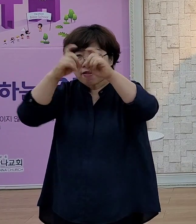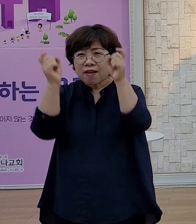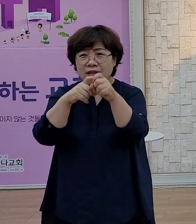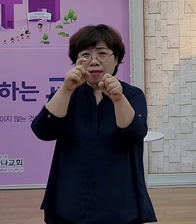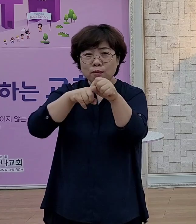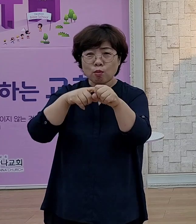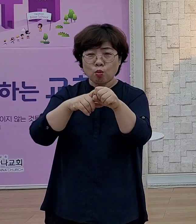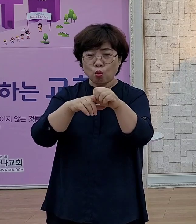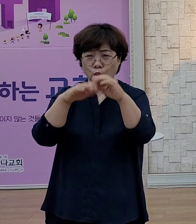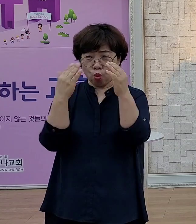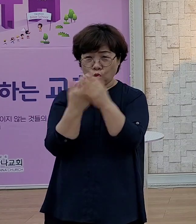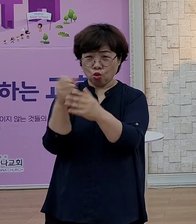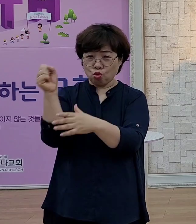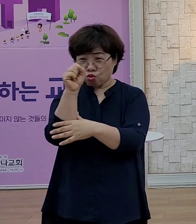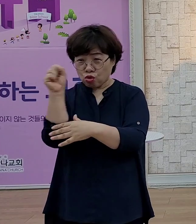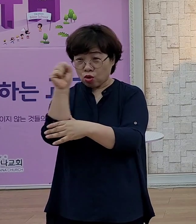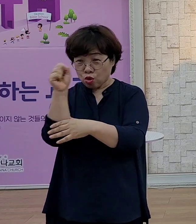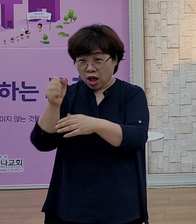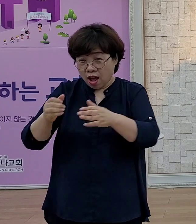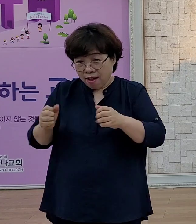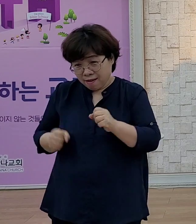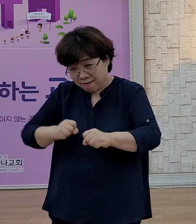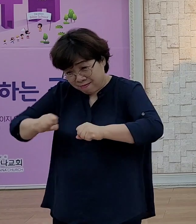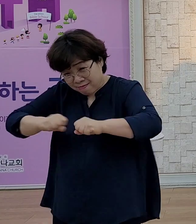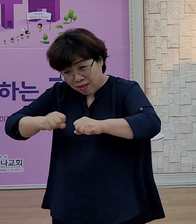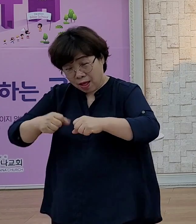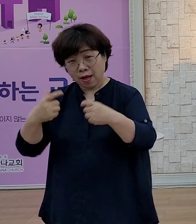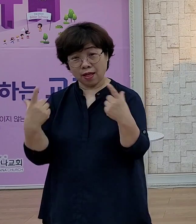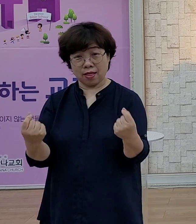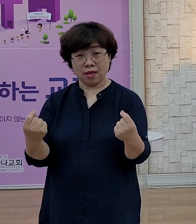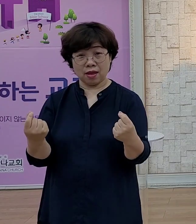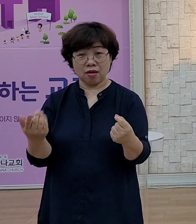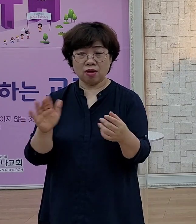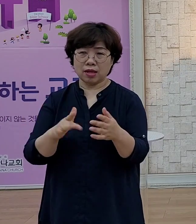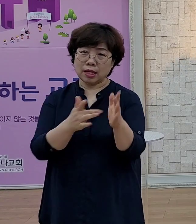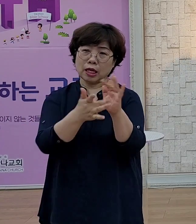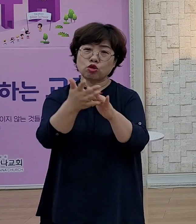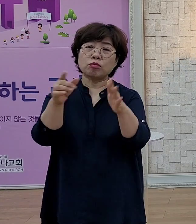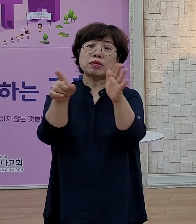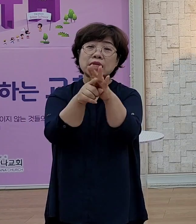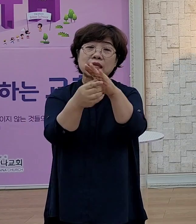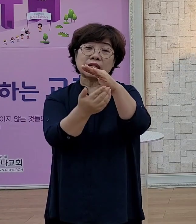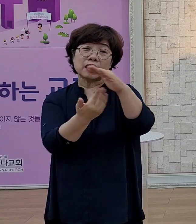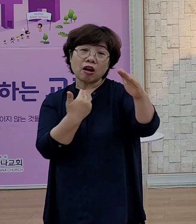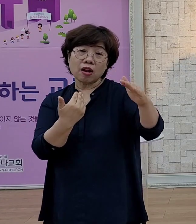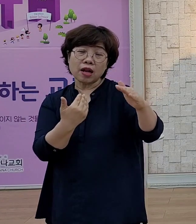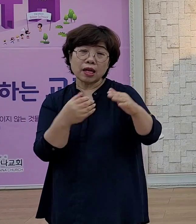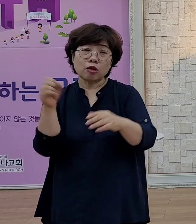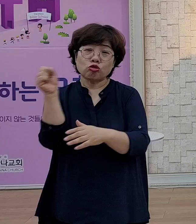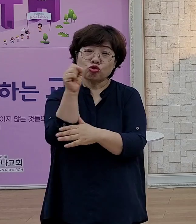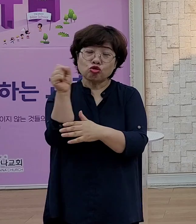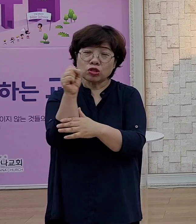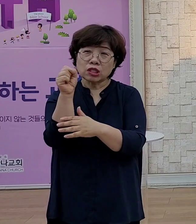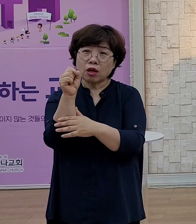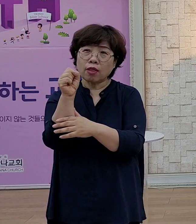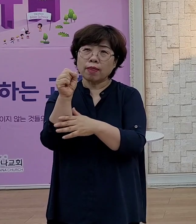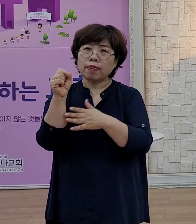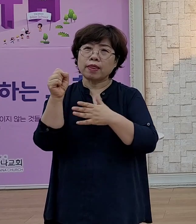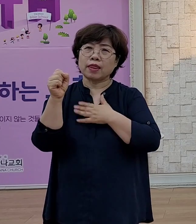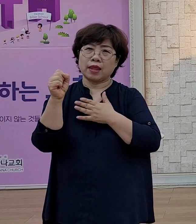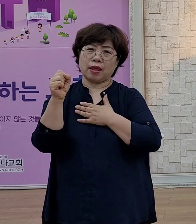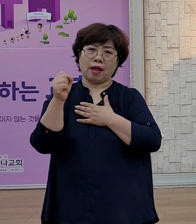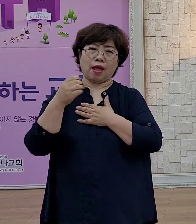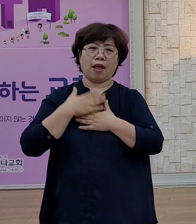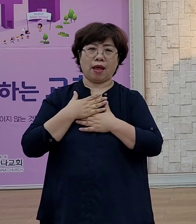운전대를 잡고 가는 사람들입니다. 그런데 예수를 믿기 전에는 그 운전대를 내가